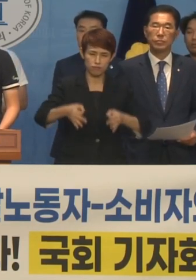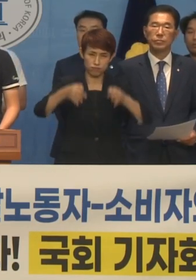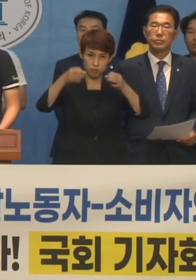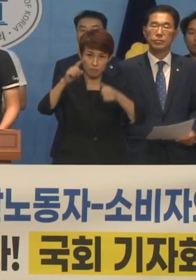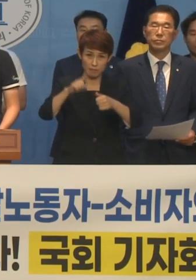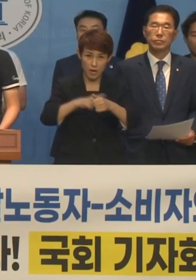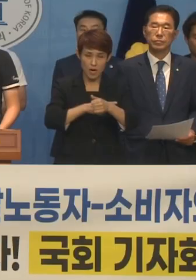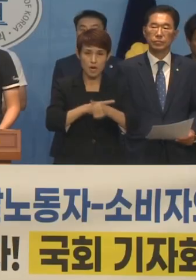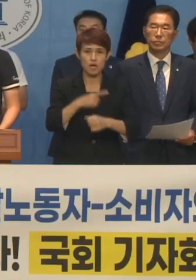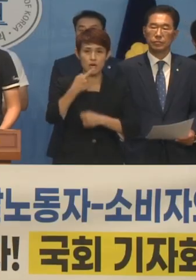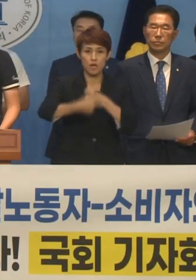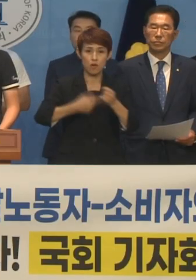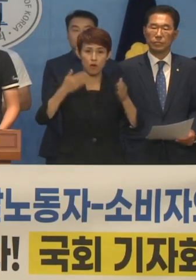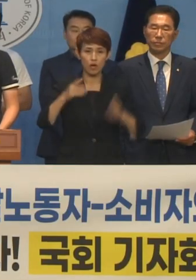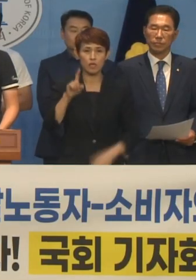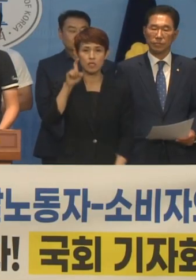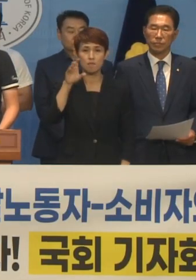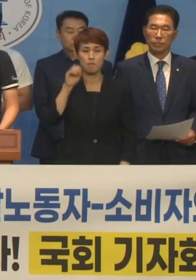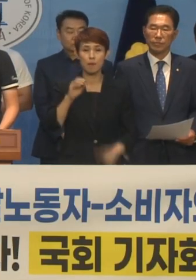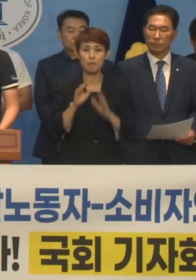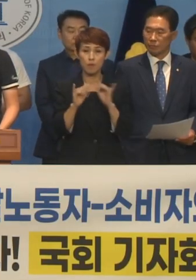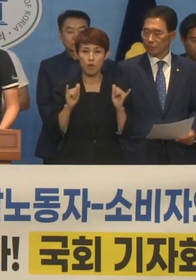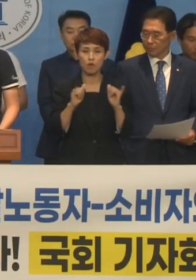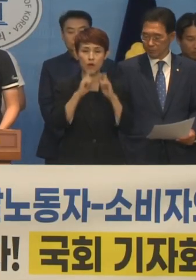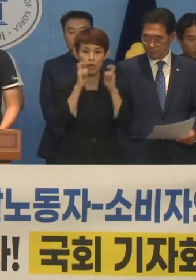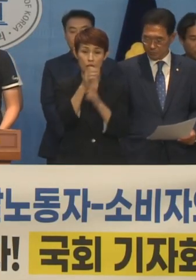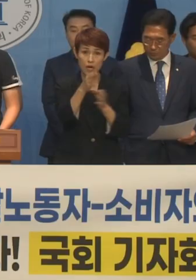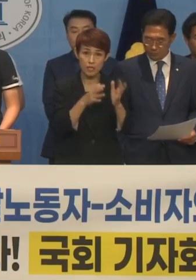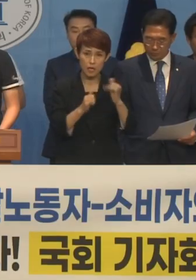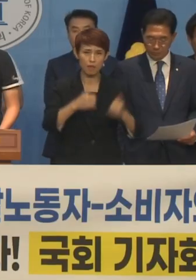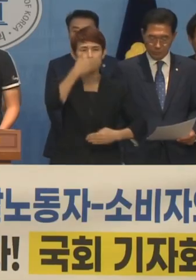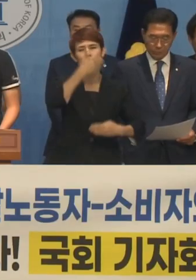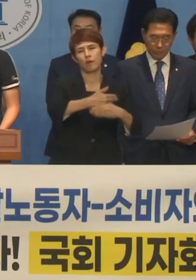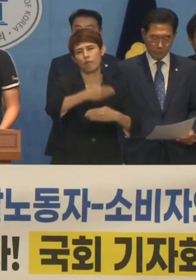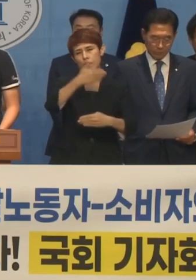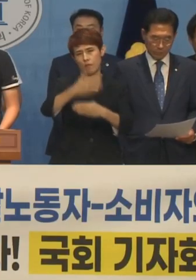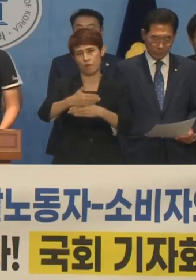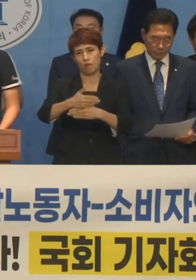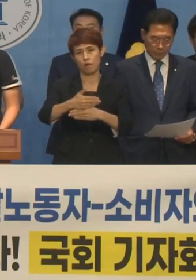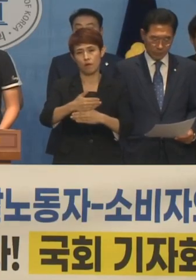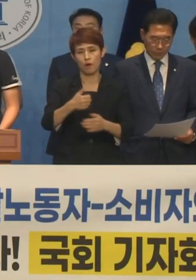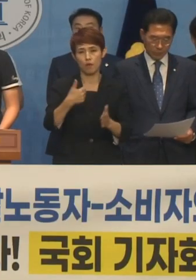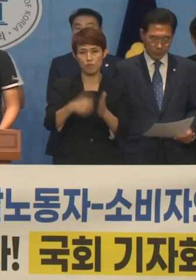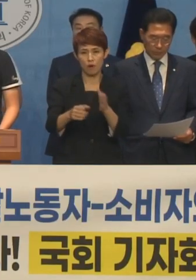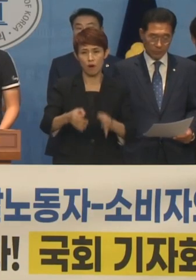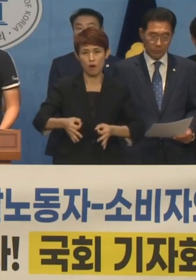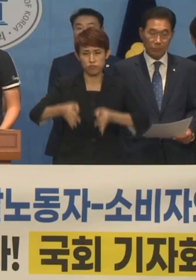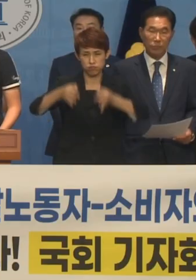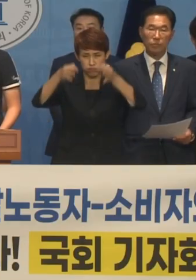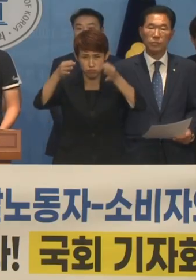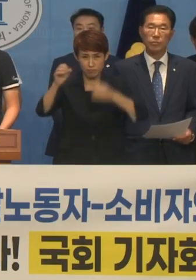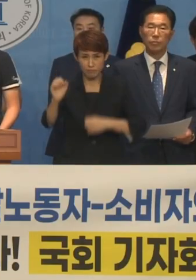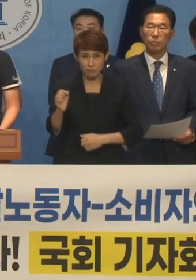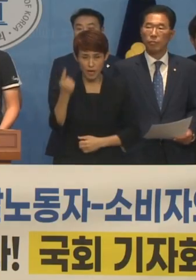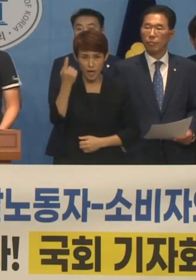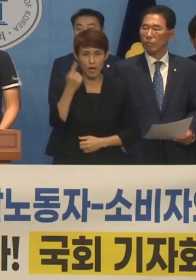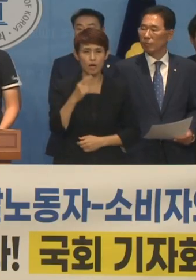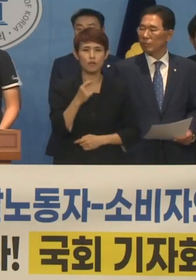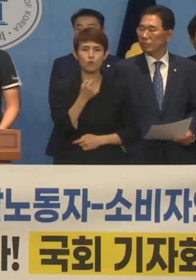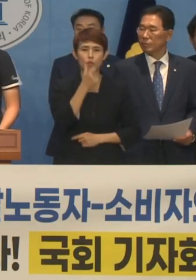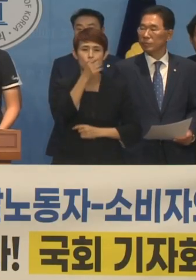무려 10만 명의 자영업자가 폐업을 했습니다. 피부로 느껴지는 물가 상승 속에서 소상공인은 2중고,